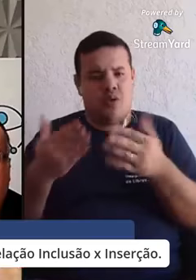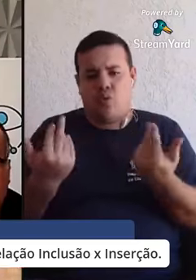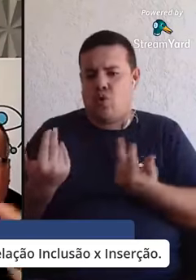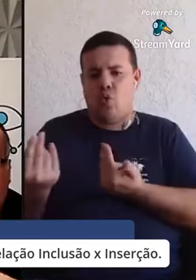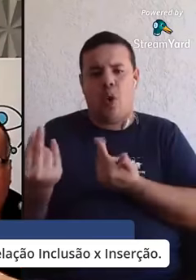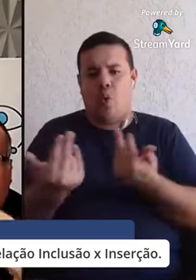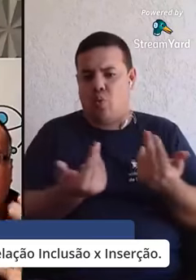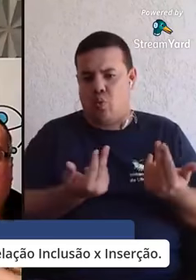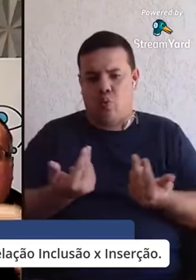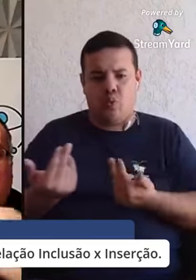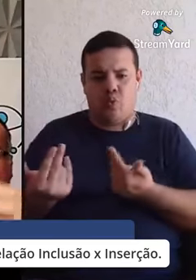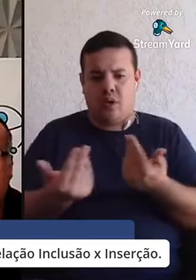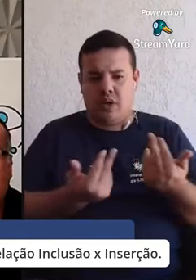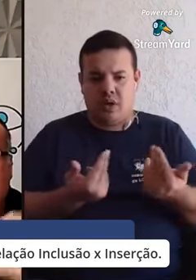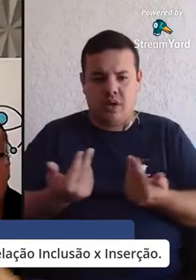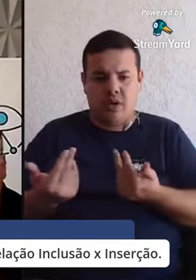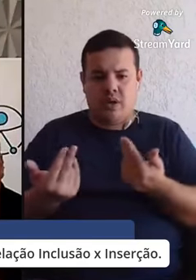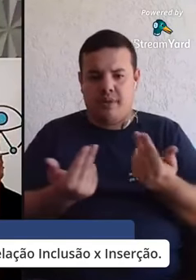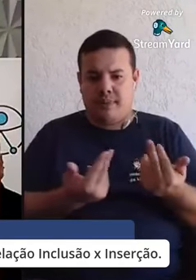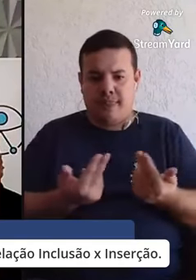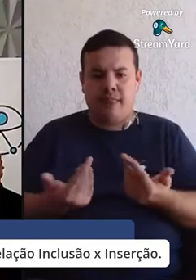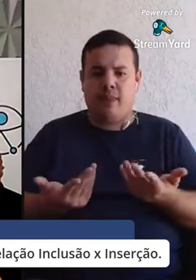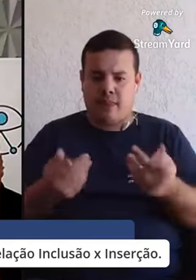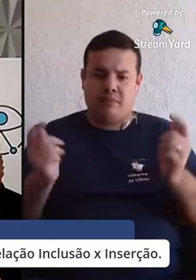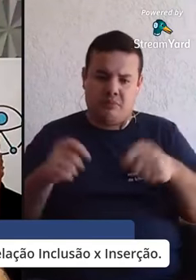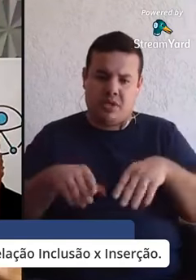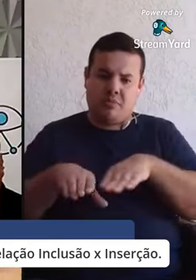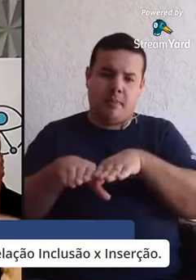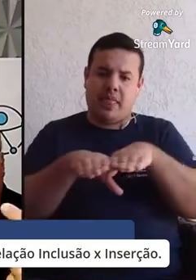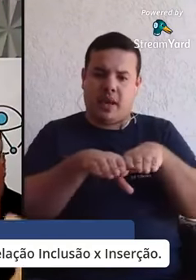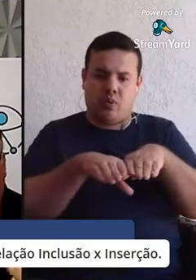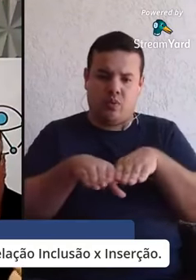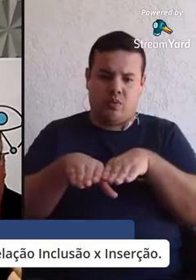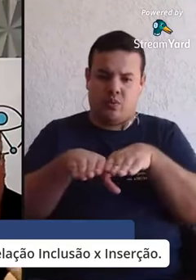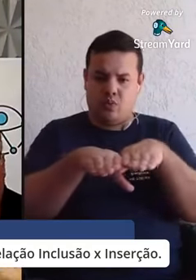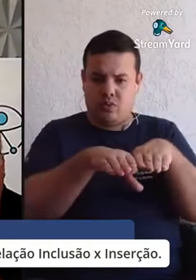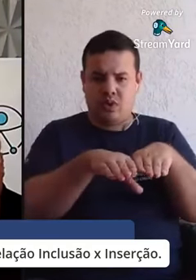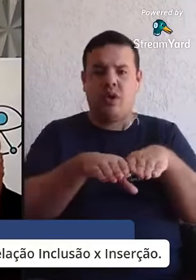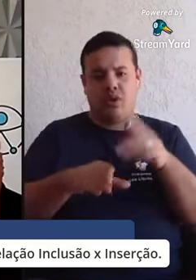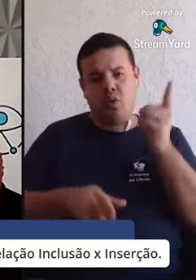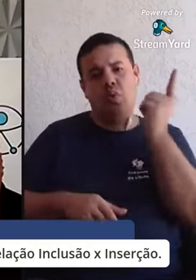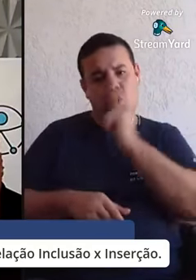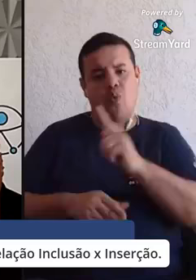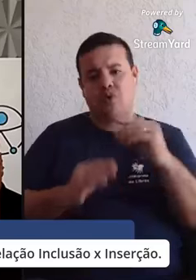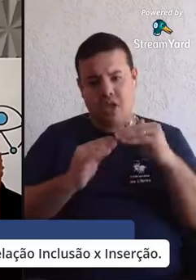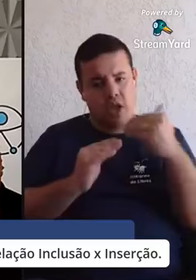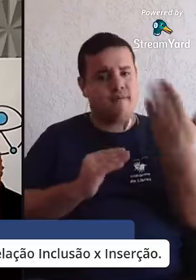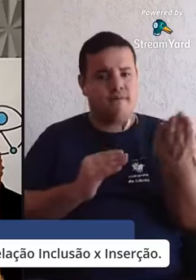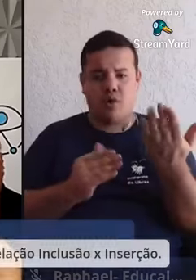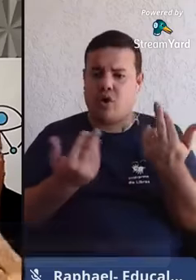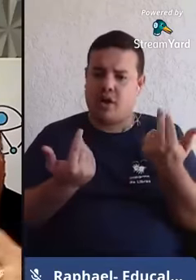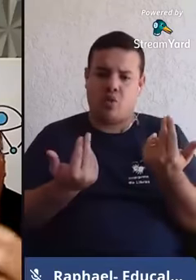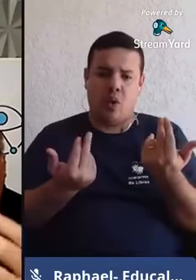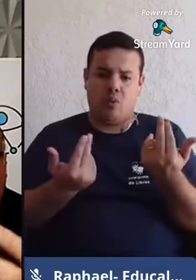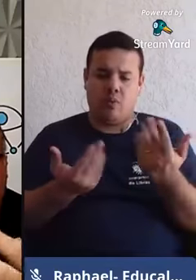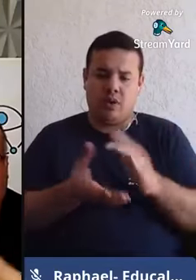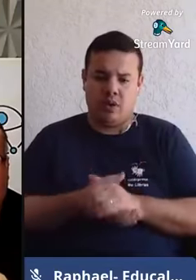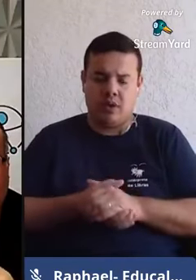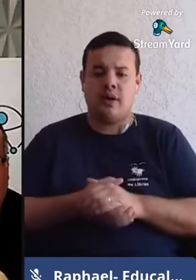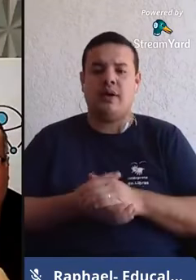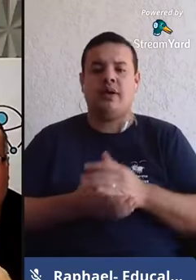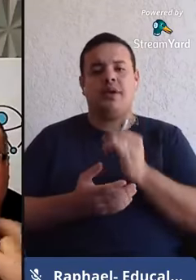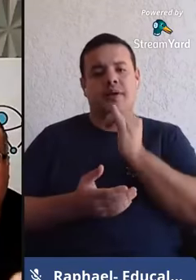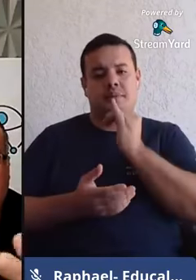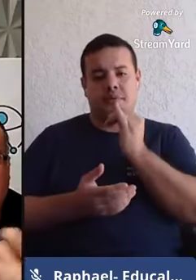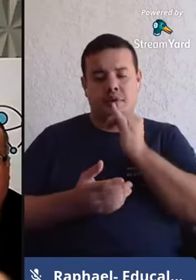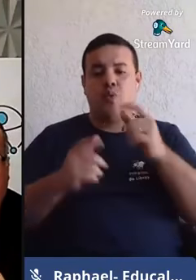mobility não, todo mundo é igual, todo mundo padronizado. E então a gente consegue levar para fora. E uma praça que a gente